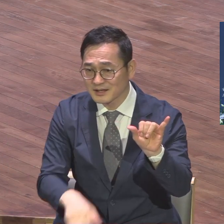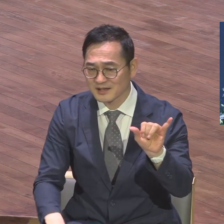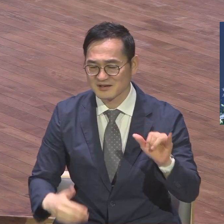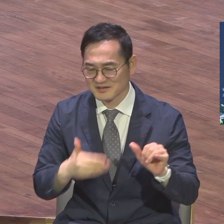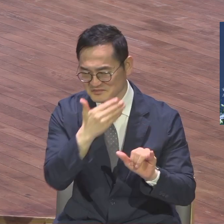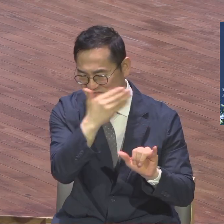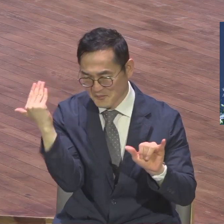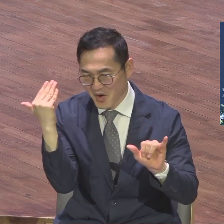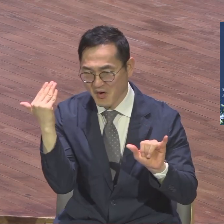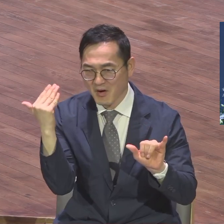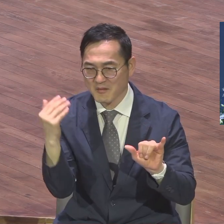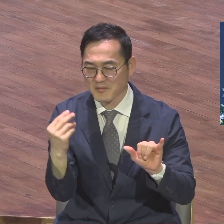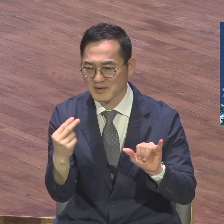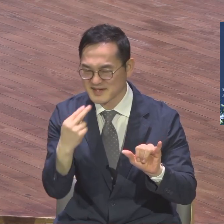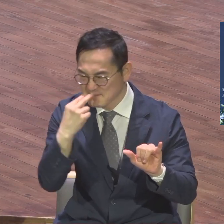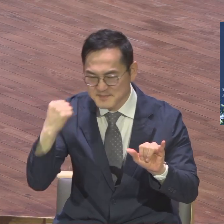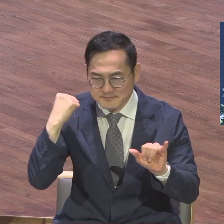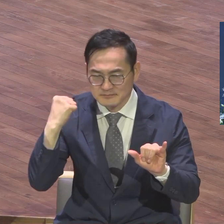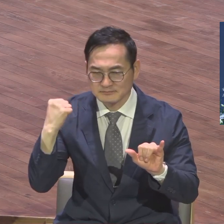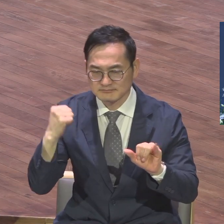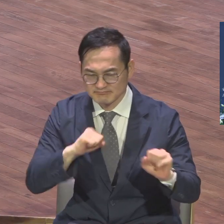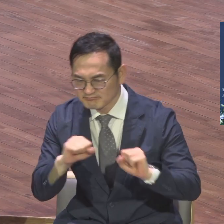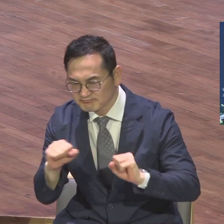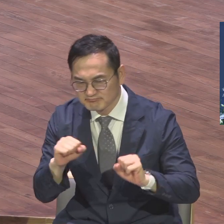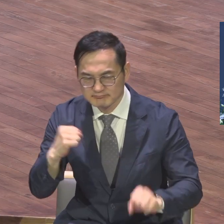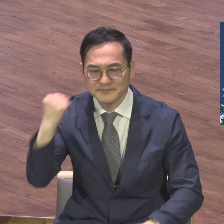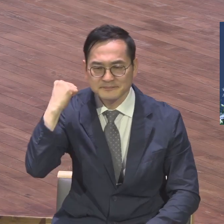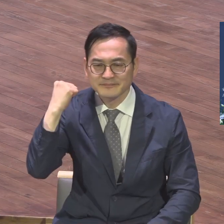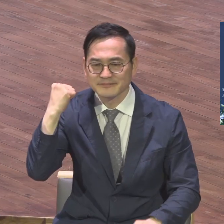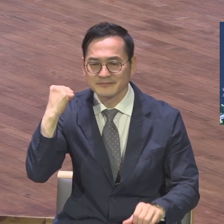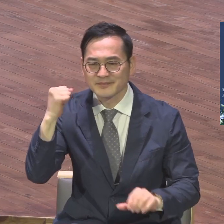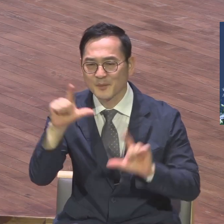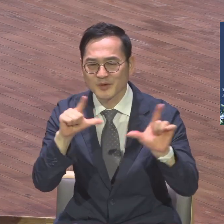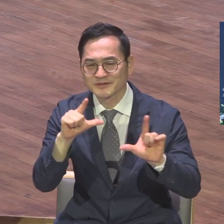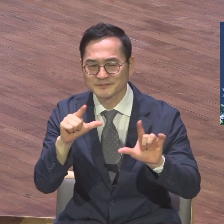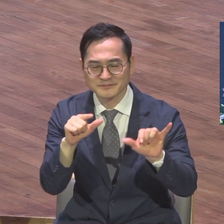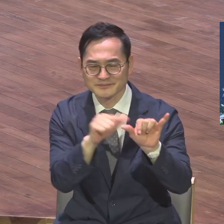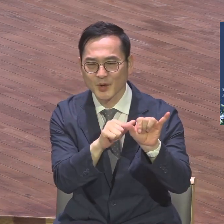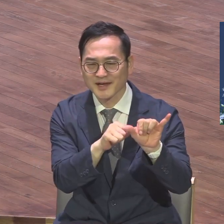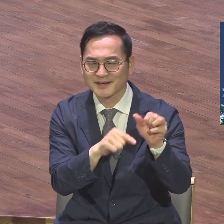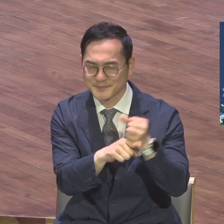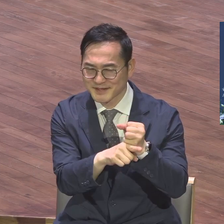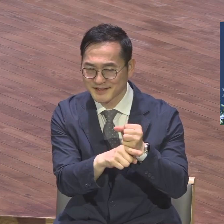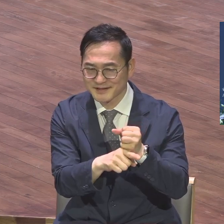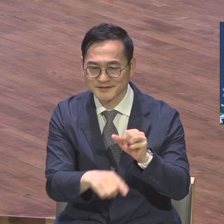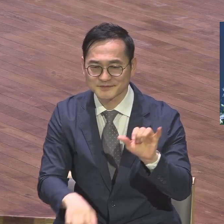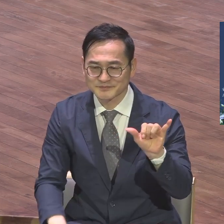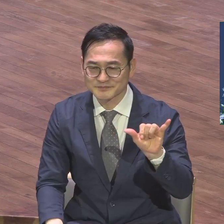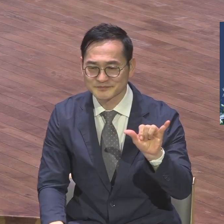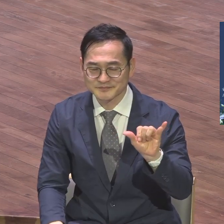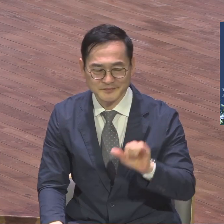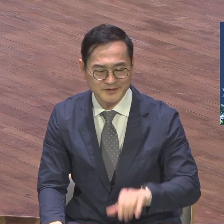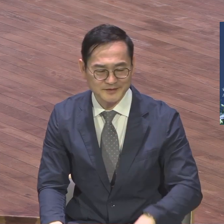복음의 생명력, 생동감이 그렇게 넘치는 언약